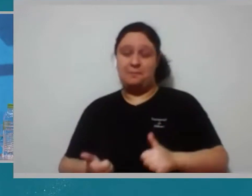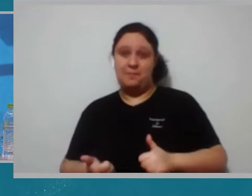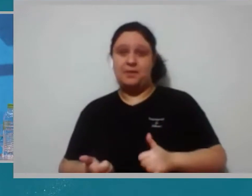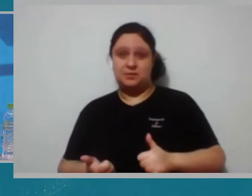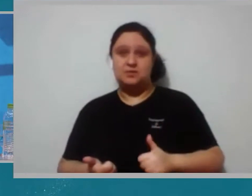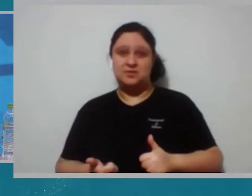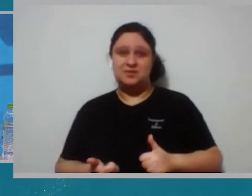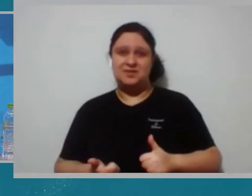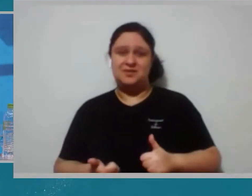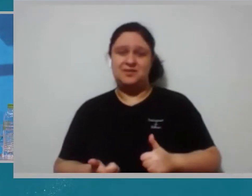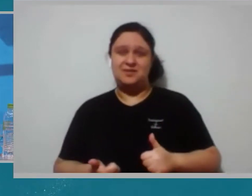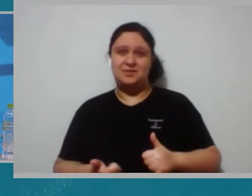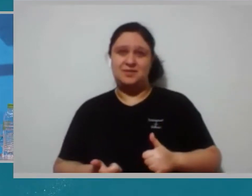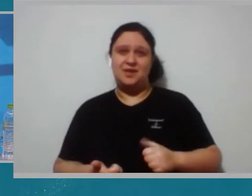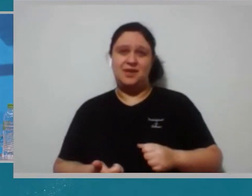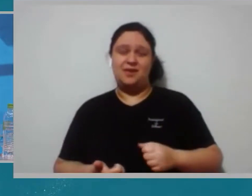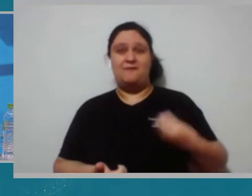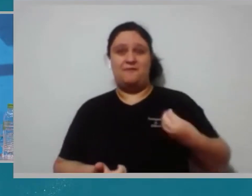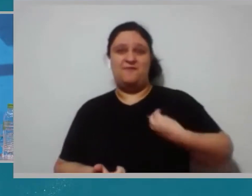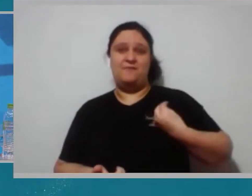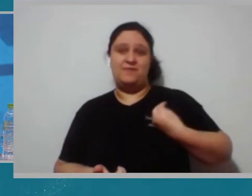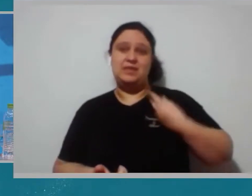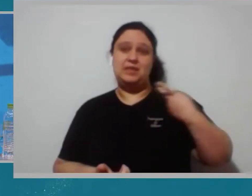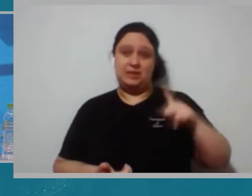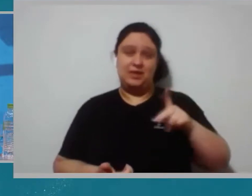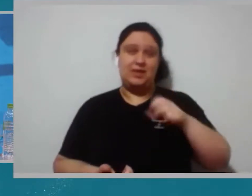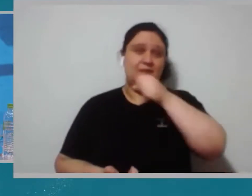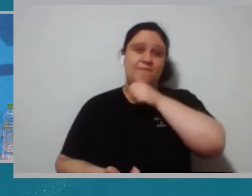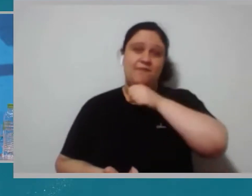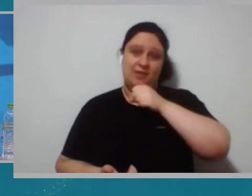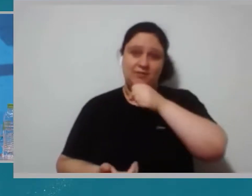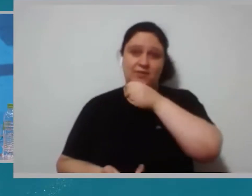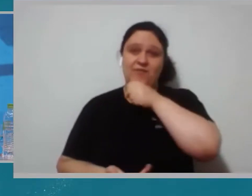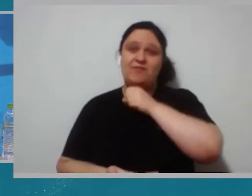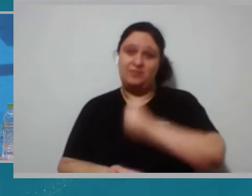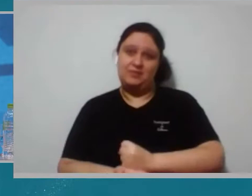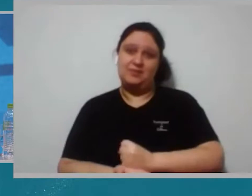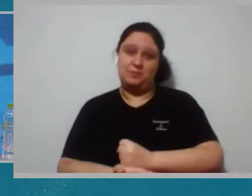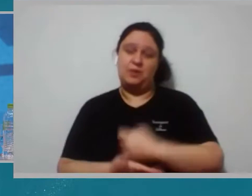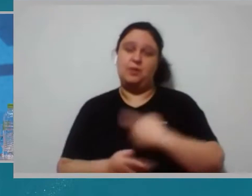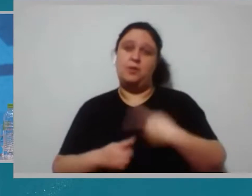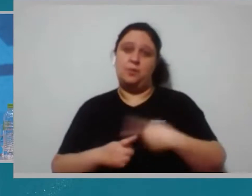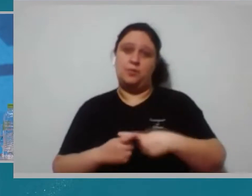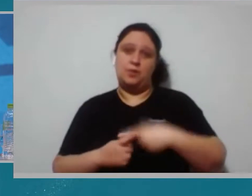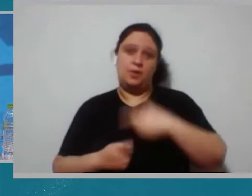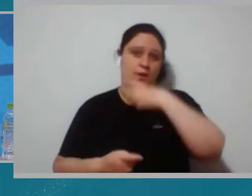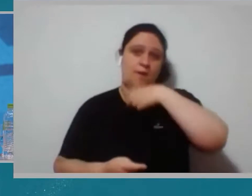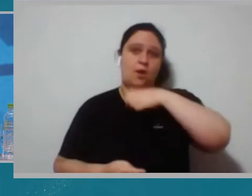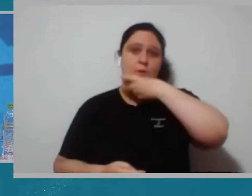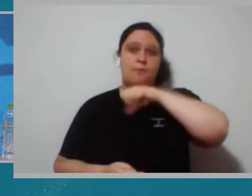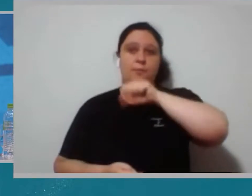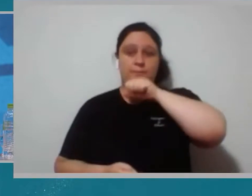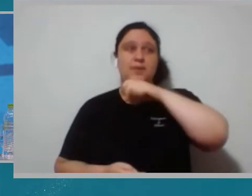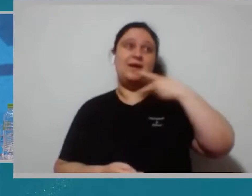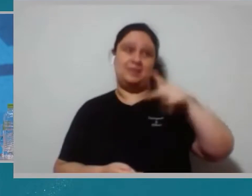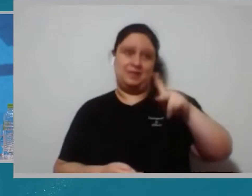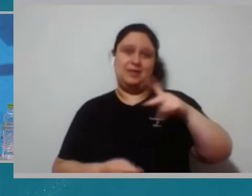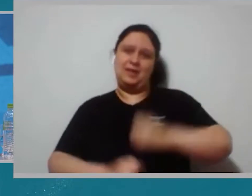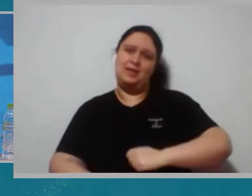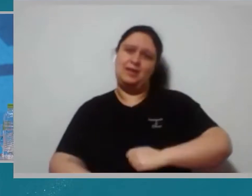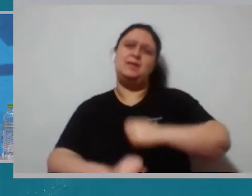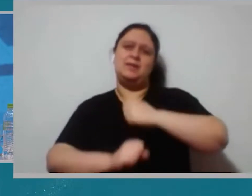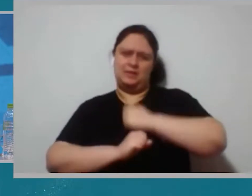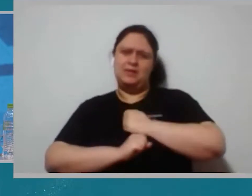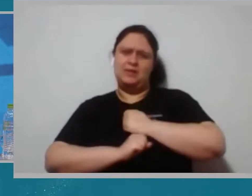Testamento, porque seus pais, o pai dele era sacerdócio, de acordo com a lei de Moisés, então todo